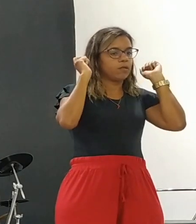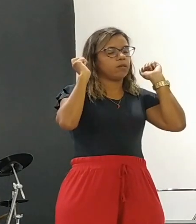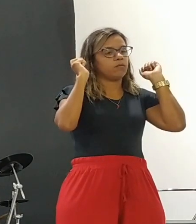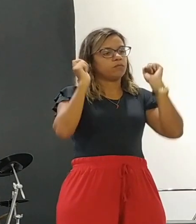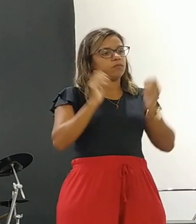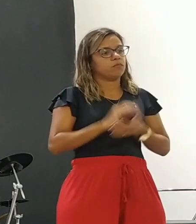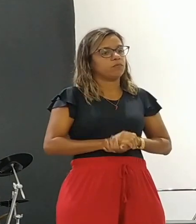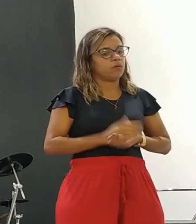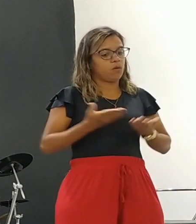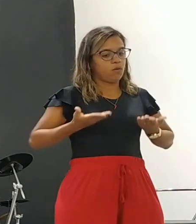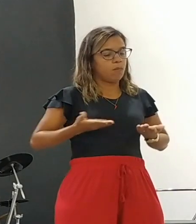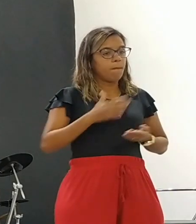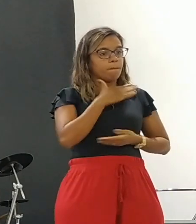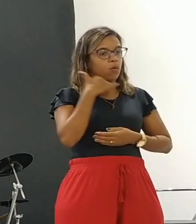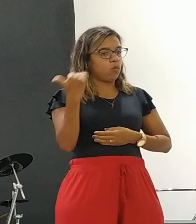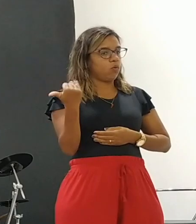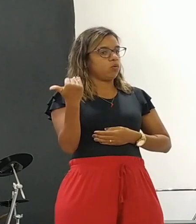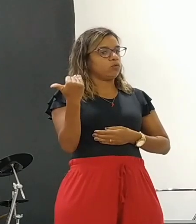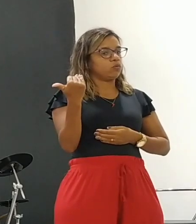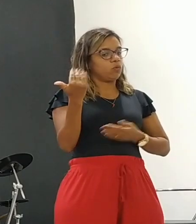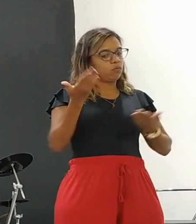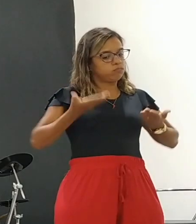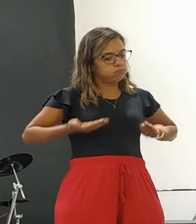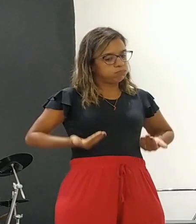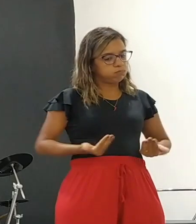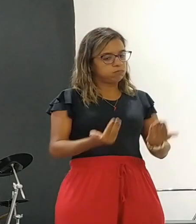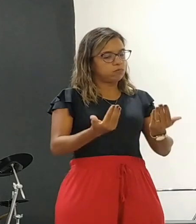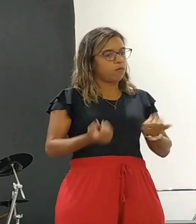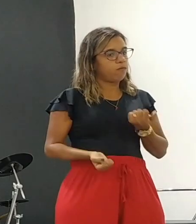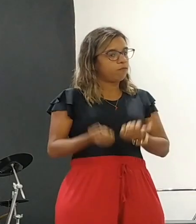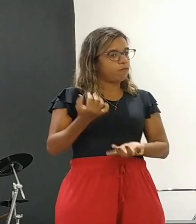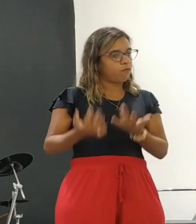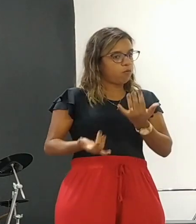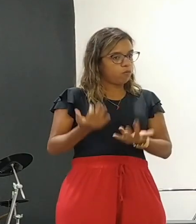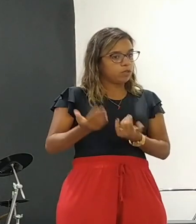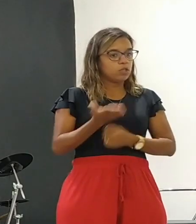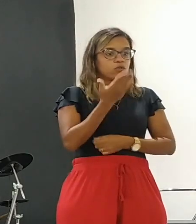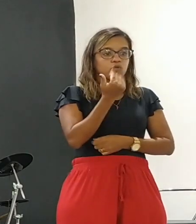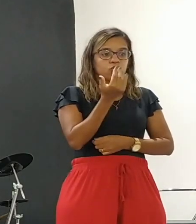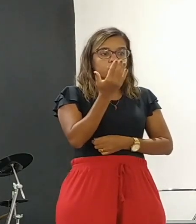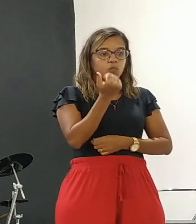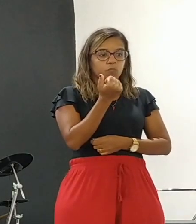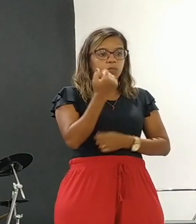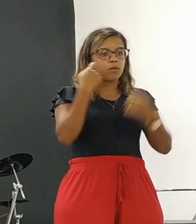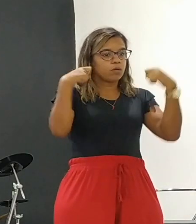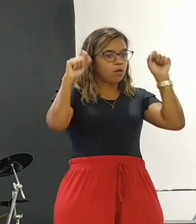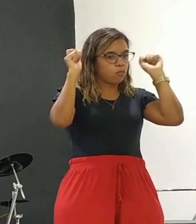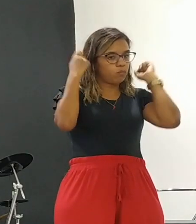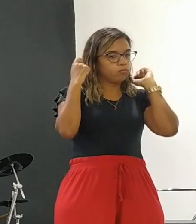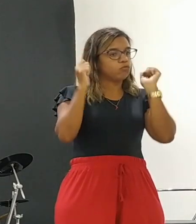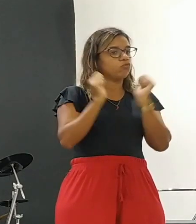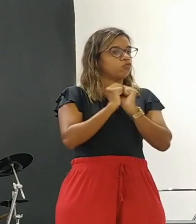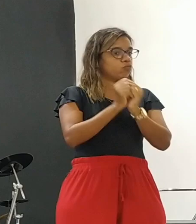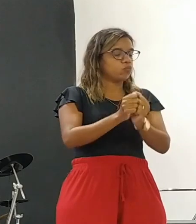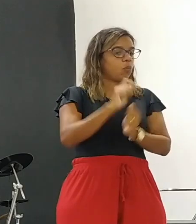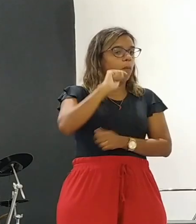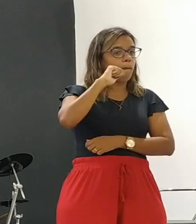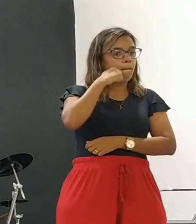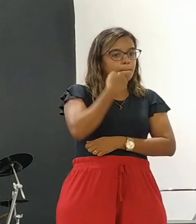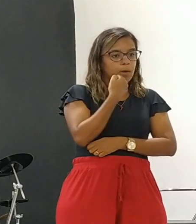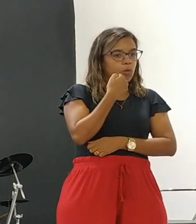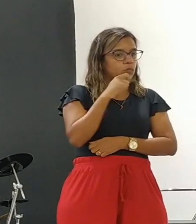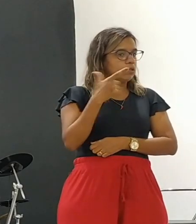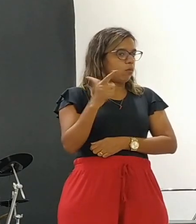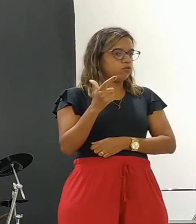cordeiro, era morto, e ele era assado no fogo, e eles comiam aquele cordeiro com pães asmos, pão